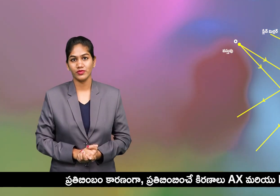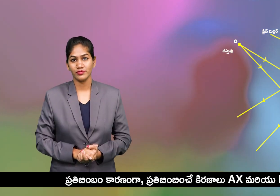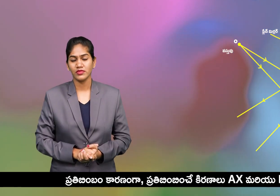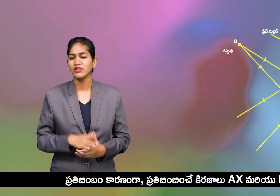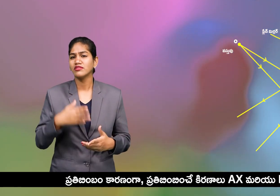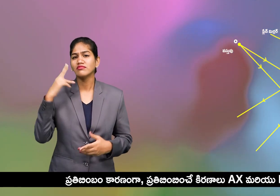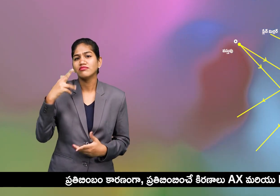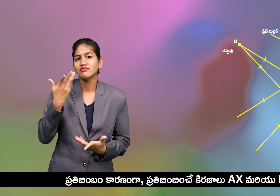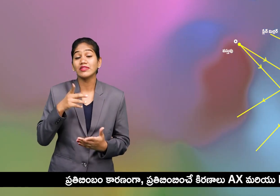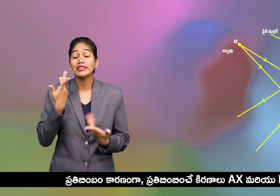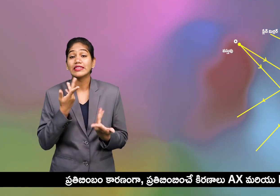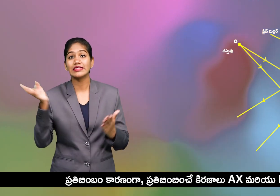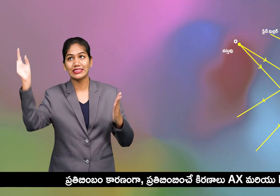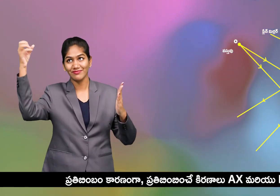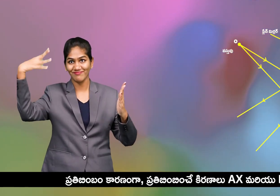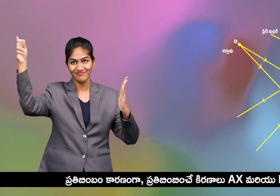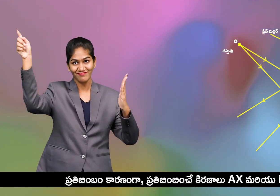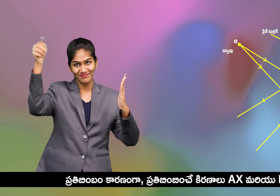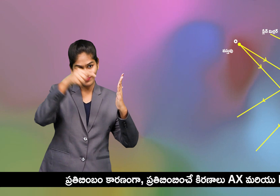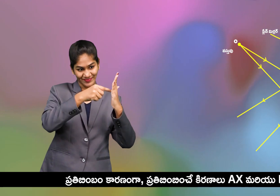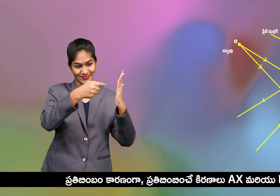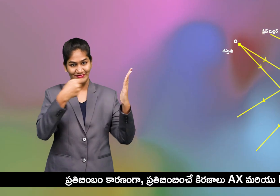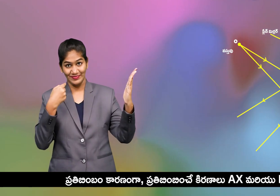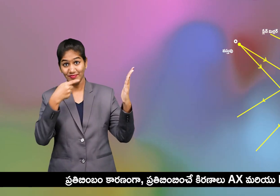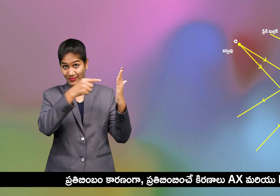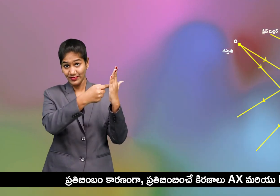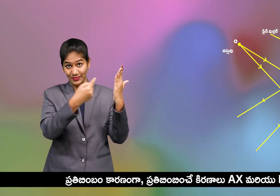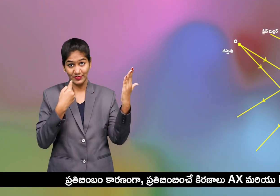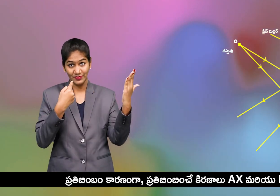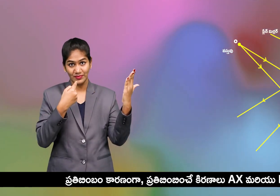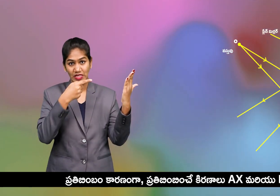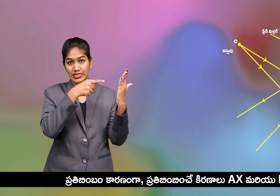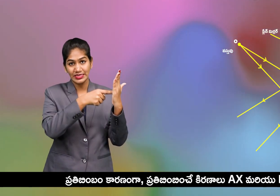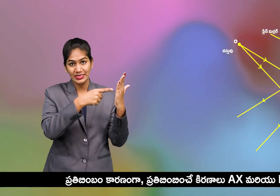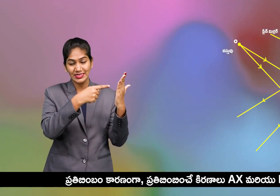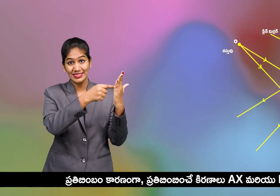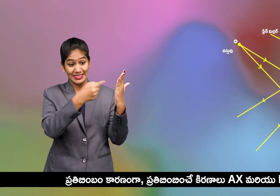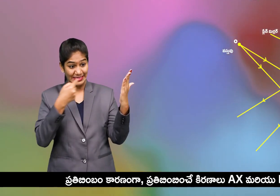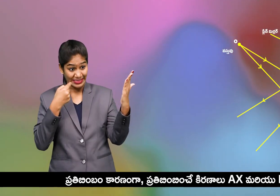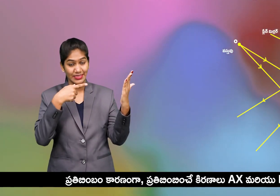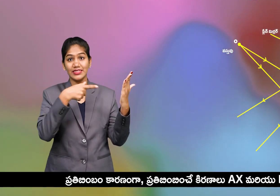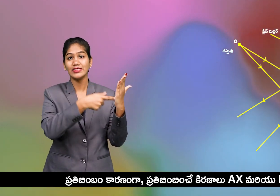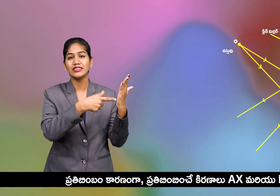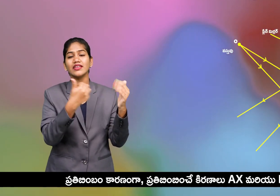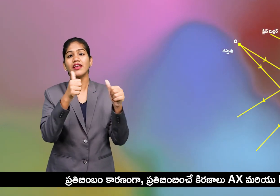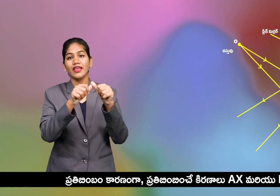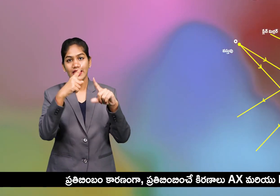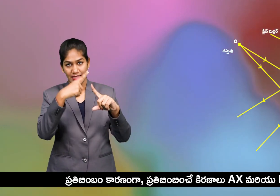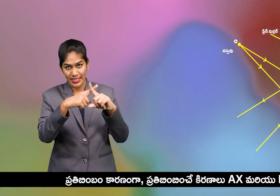ప్రతిబింబ కారణంగా ప్రతిబింబించే కిరణాలు AX మరియు BY వేర్వేరుగా ఉంటాయి.